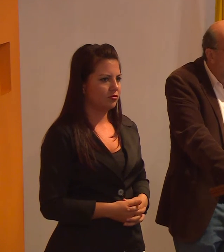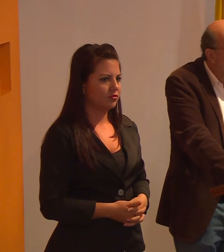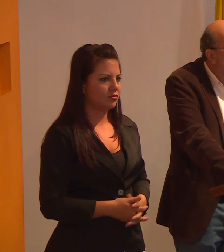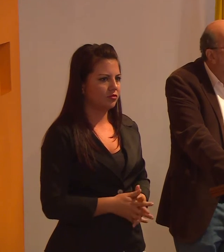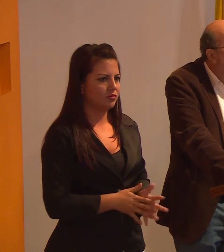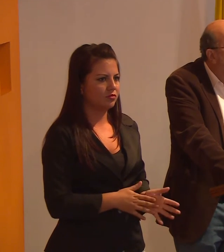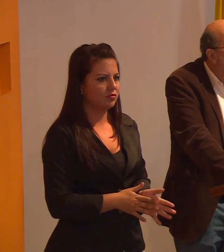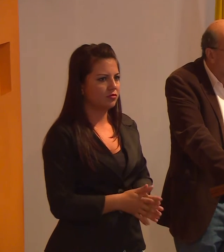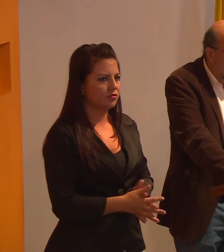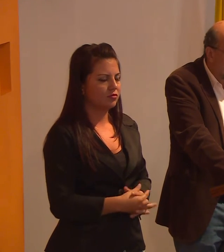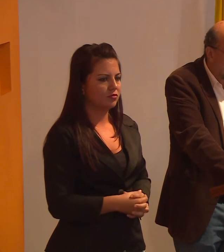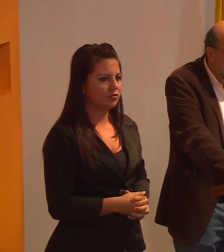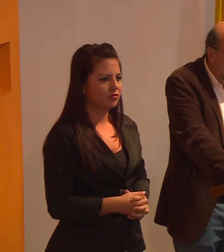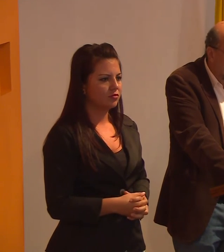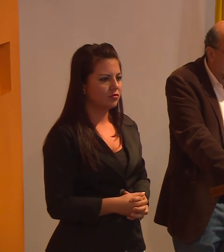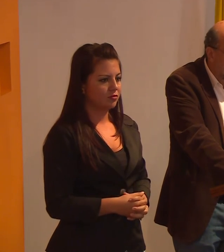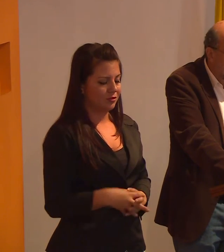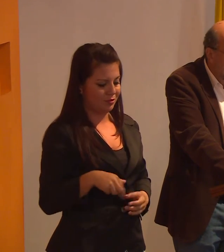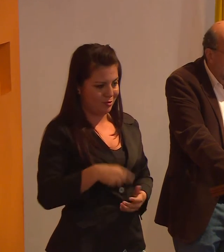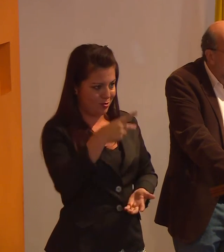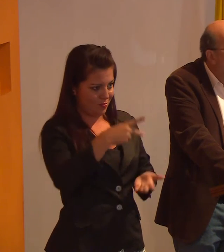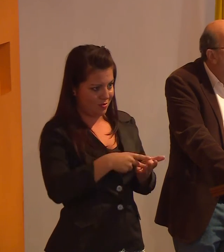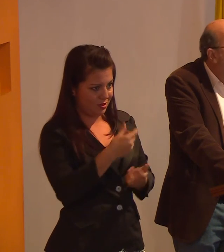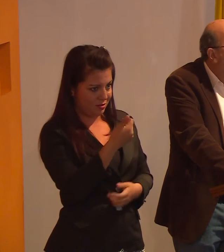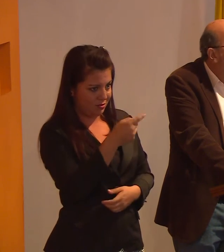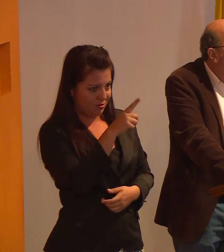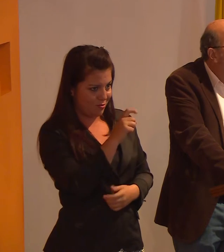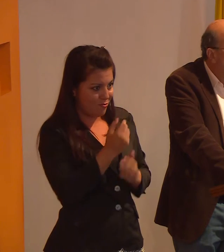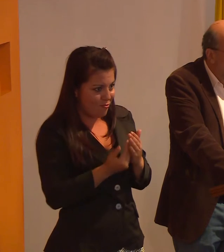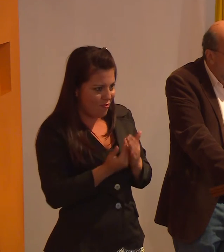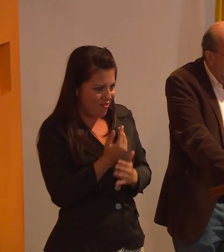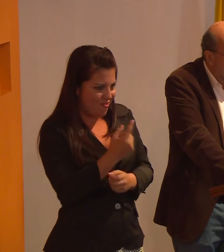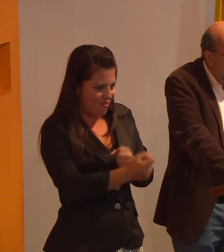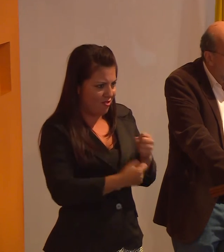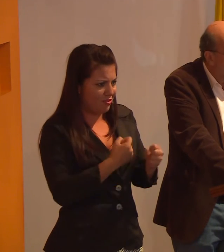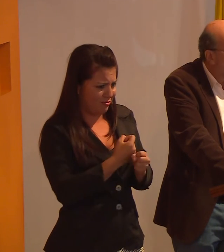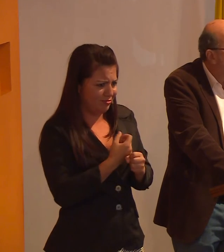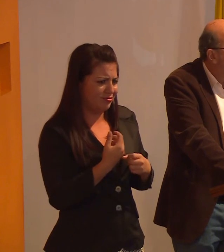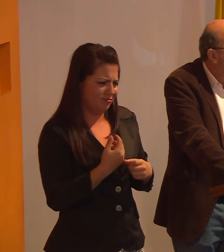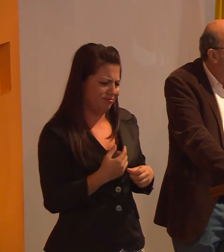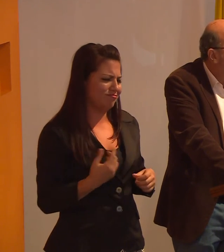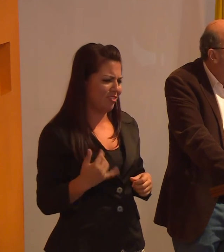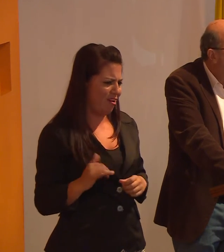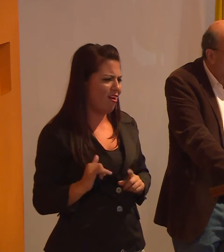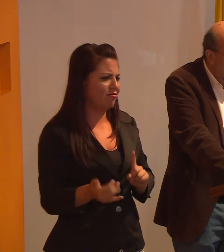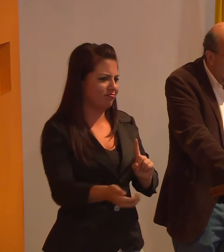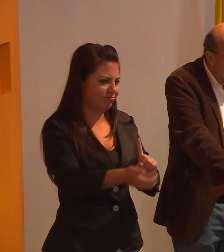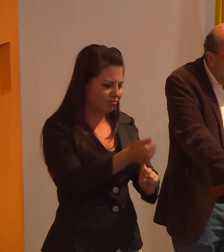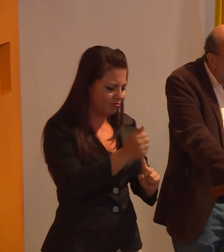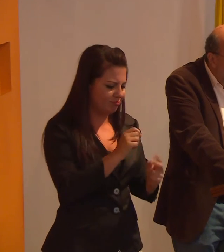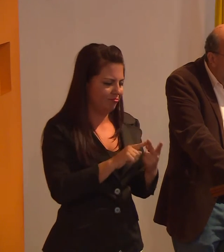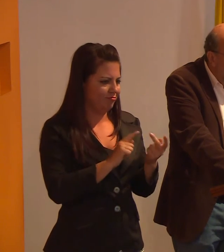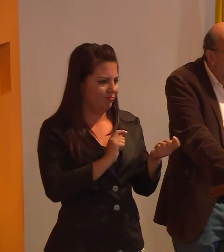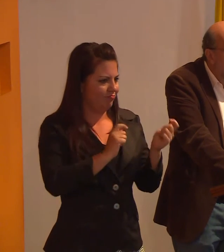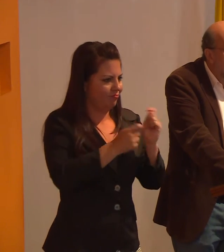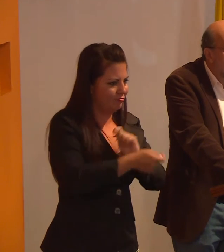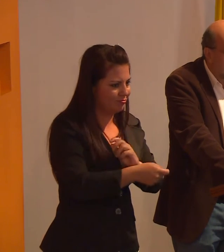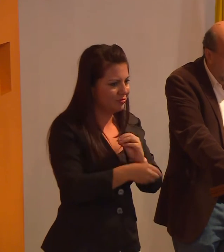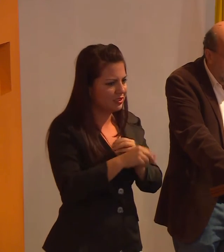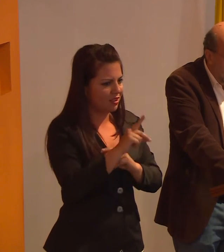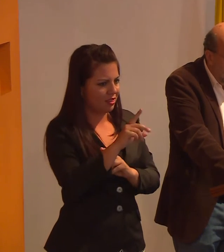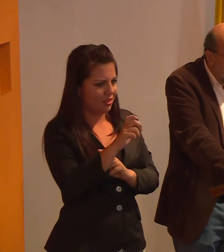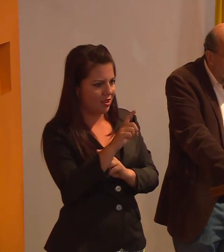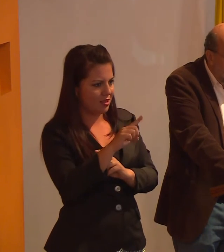este nuevo año con transformaciones, logros y desafíos. En primer